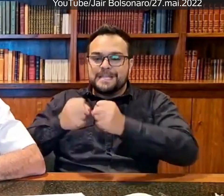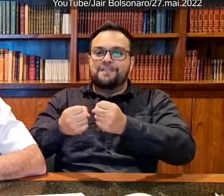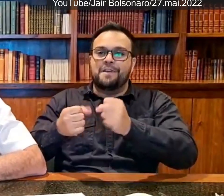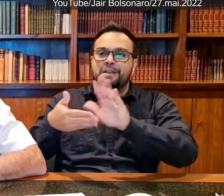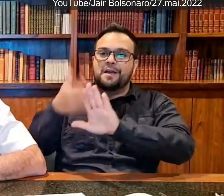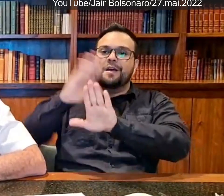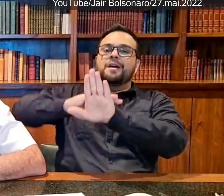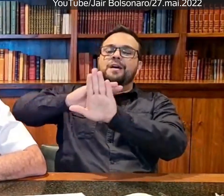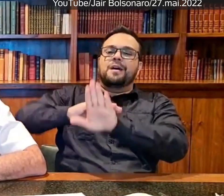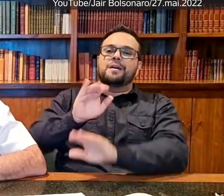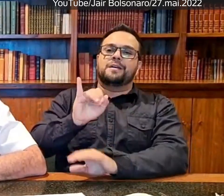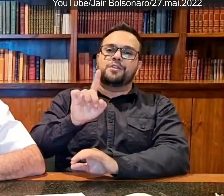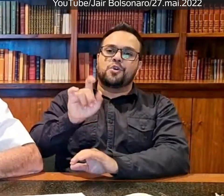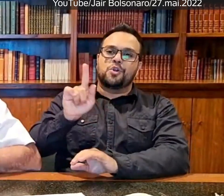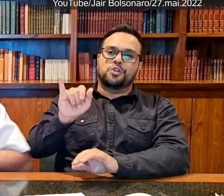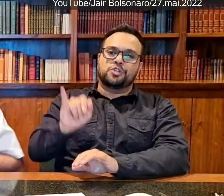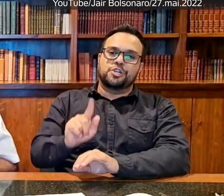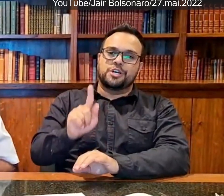de gênero.